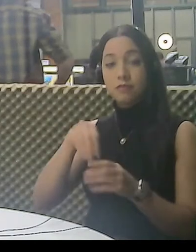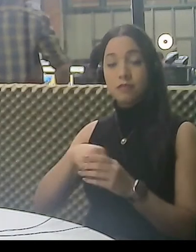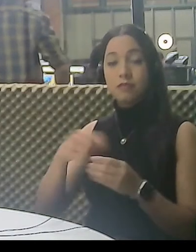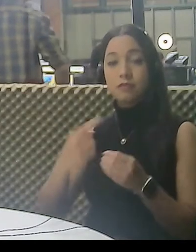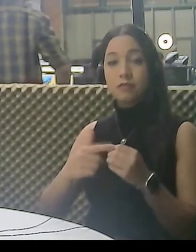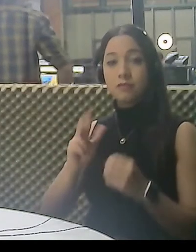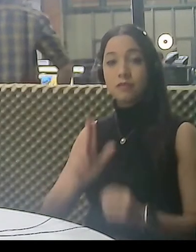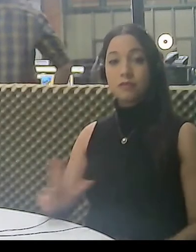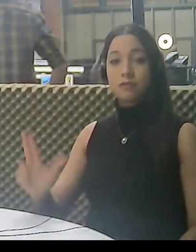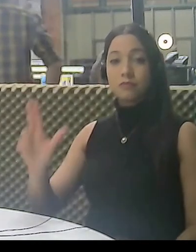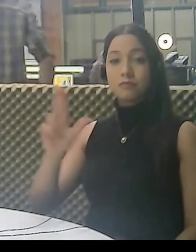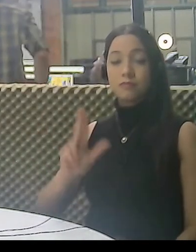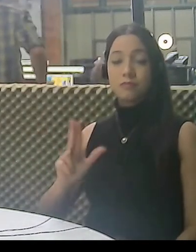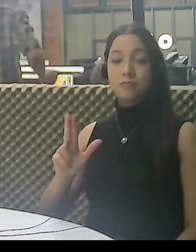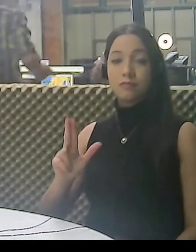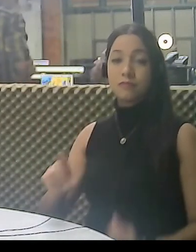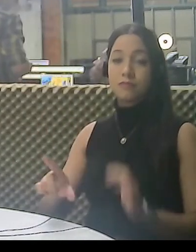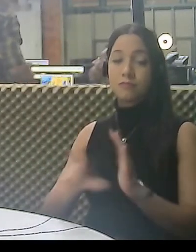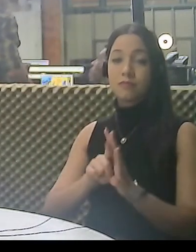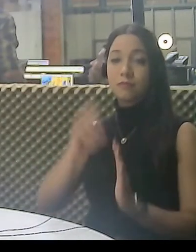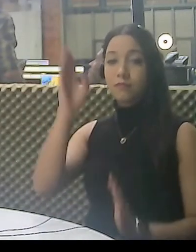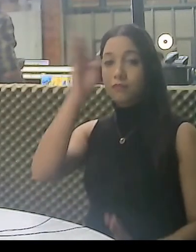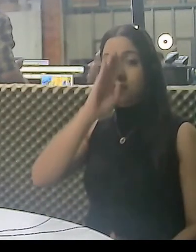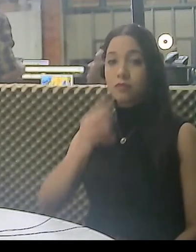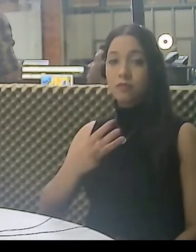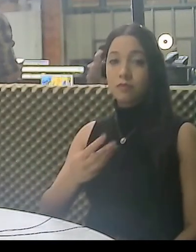de Uberlândia, respaldada pela Lei Federal